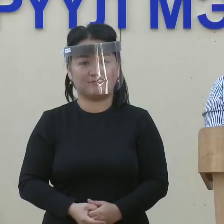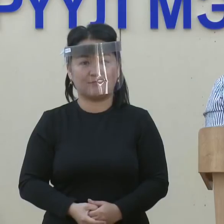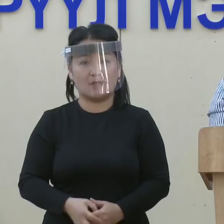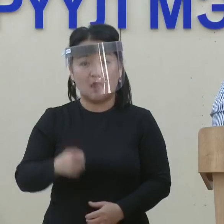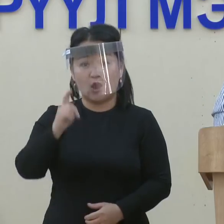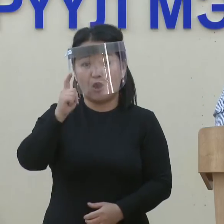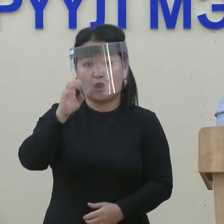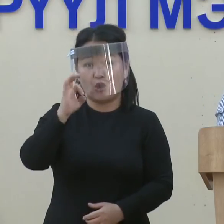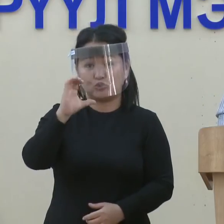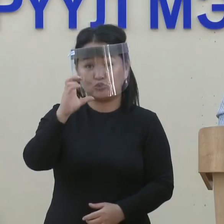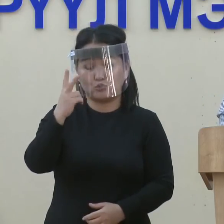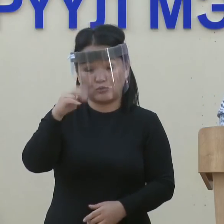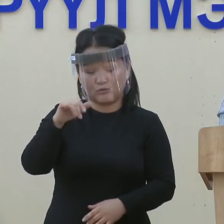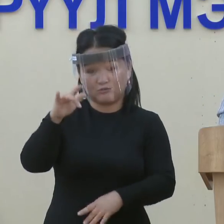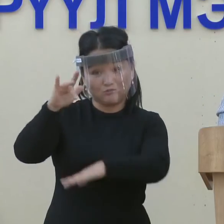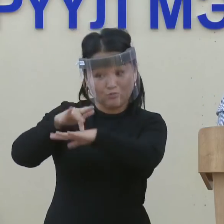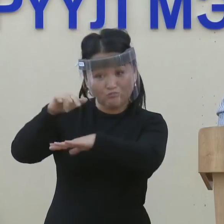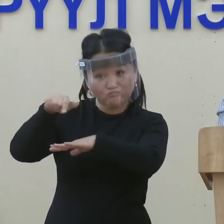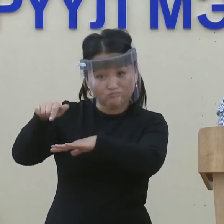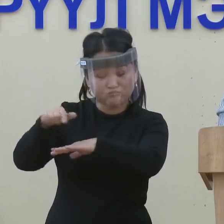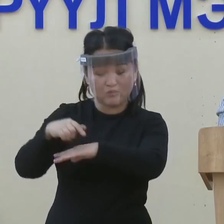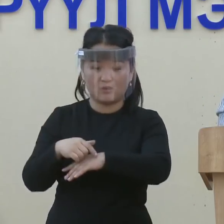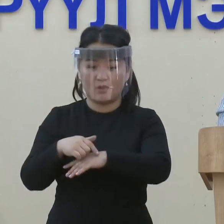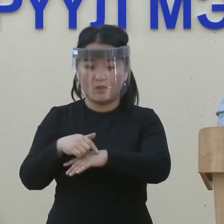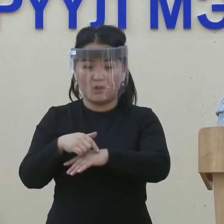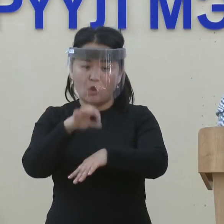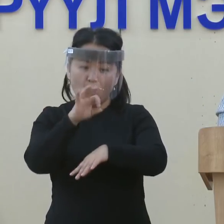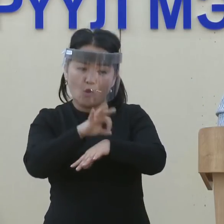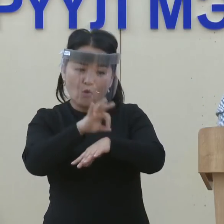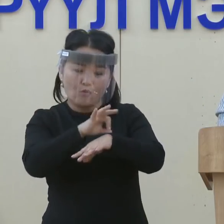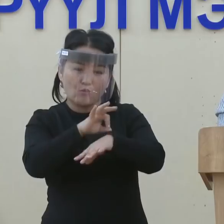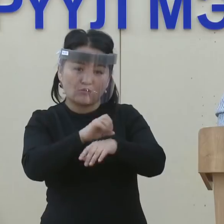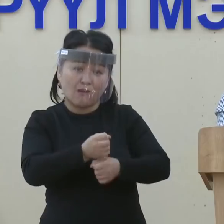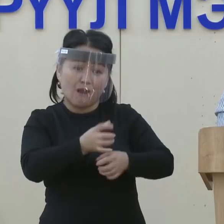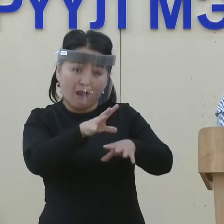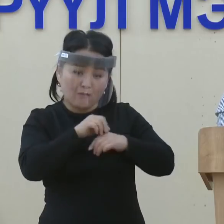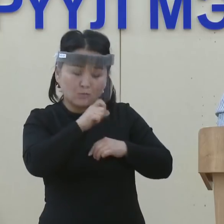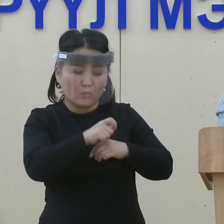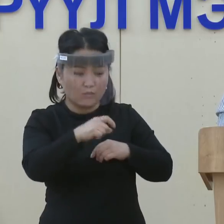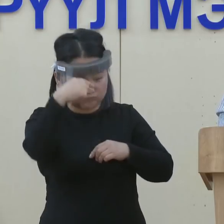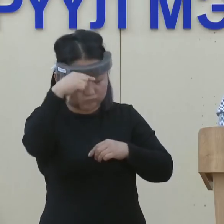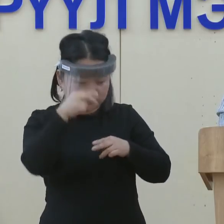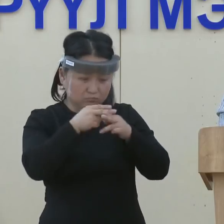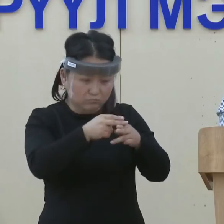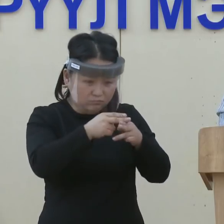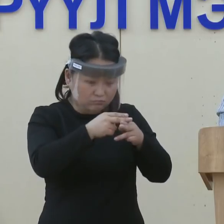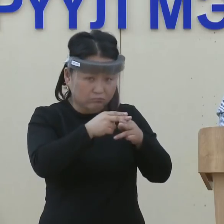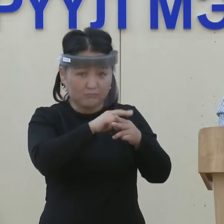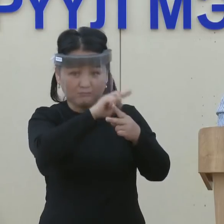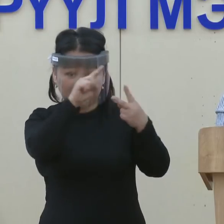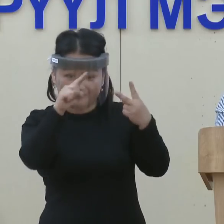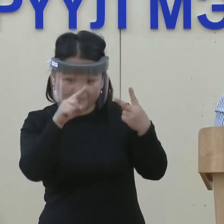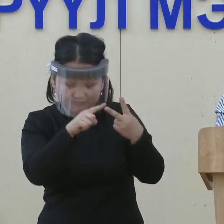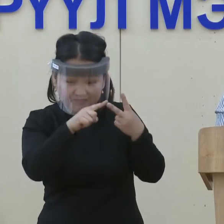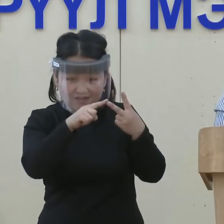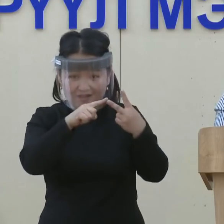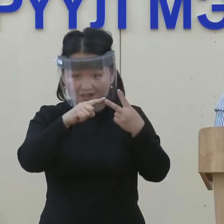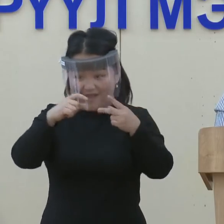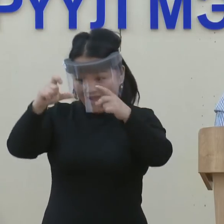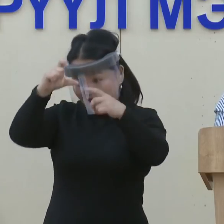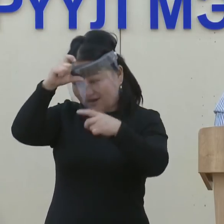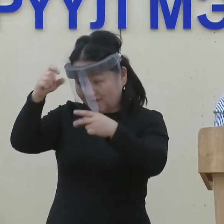За манай халдварт өвчин судлалын үндэсний төв бол эрдэм одоо өвчнийг эмчлэх тандал судалгаа хийхээс гадна эрдэм шинжилгээний судалгаа хийдэг ийм байгууллага. Тэнд